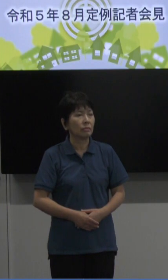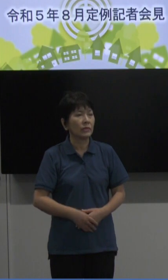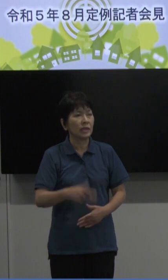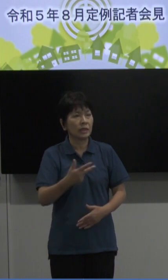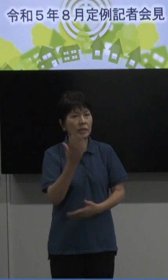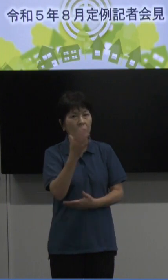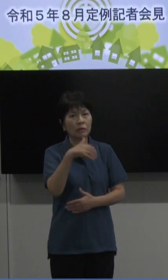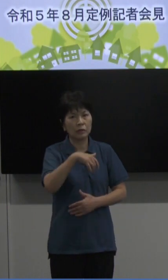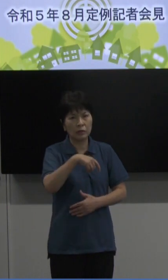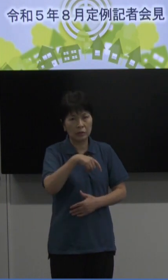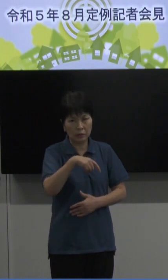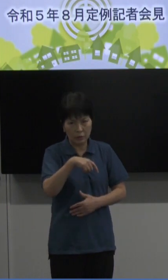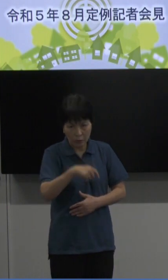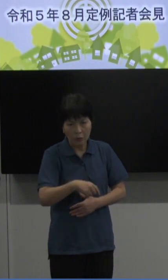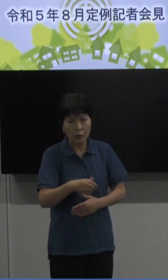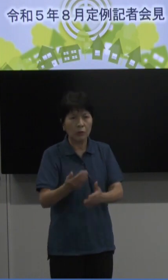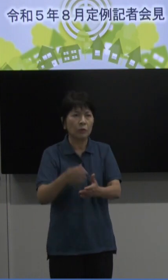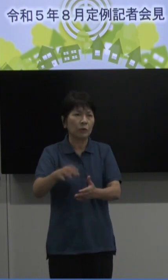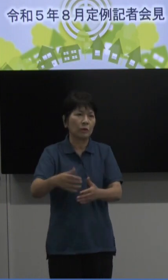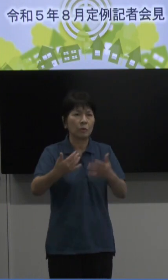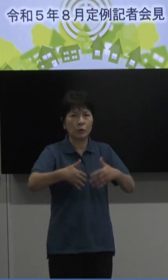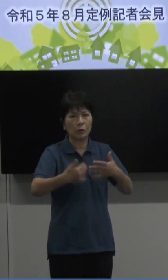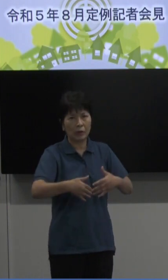はいはいはい、 分かりました。ありがとうございます。 はい、